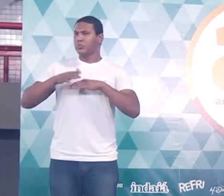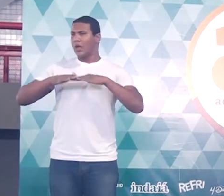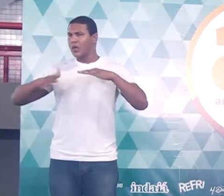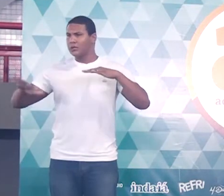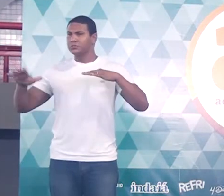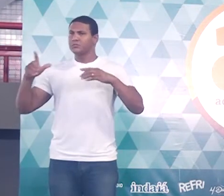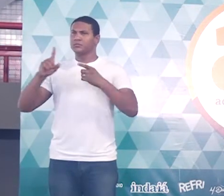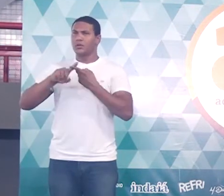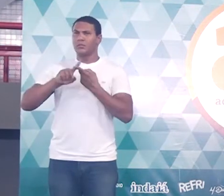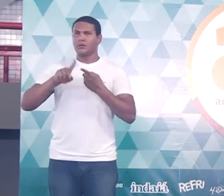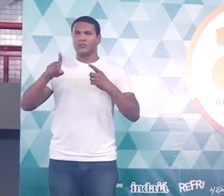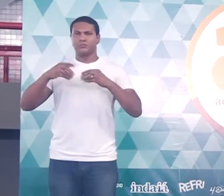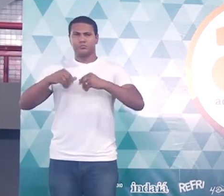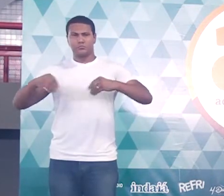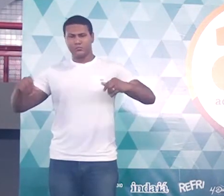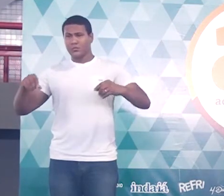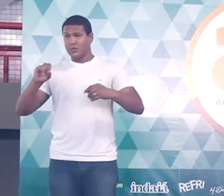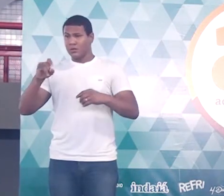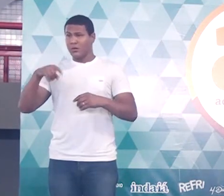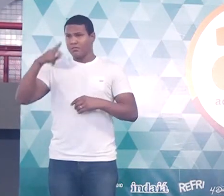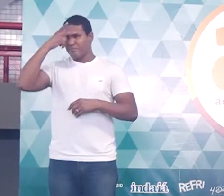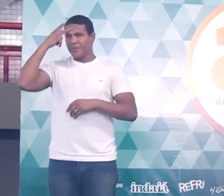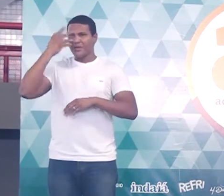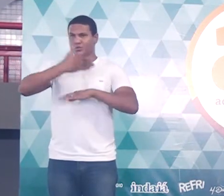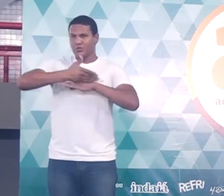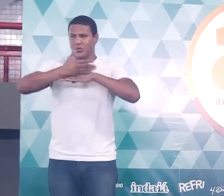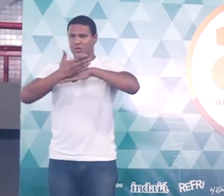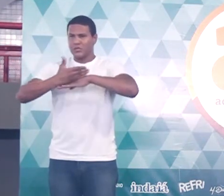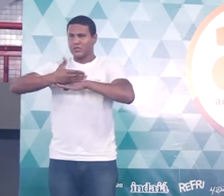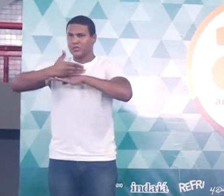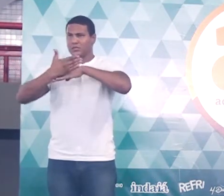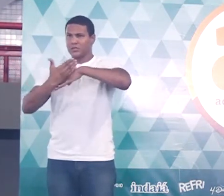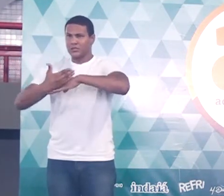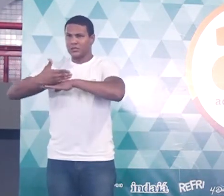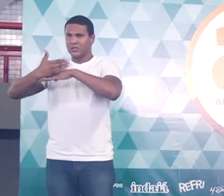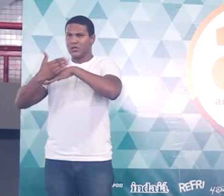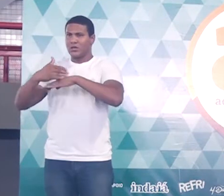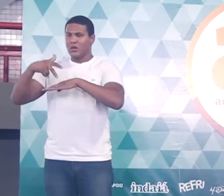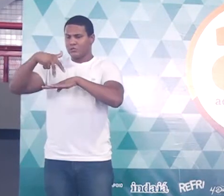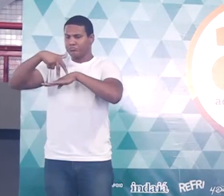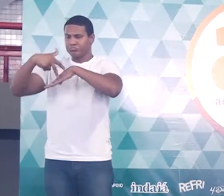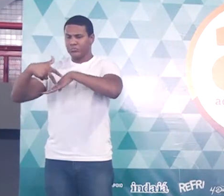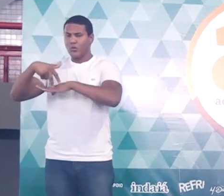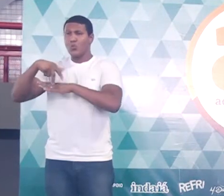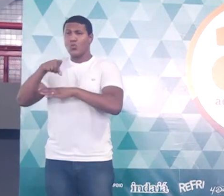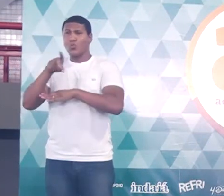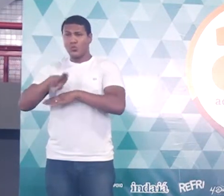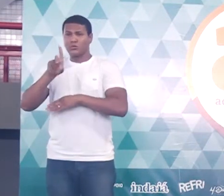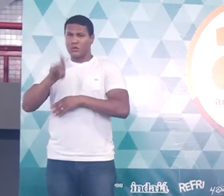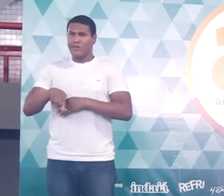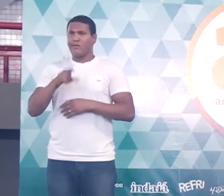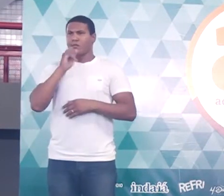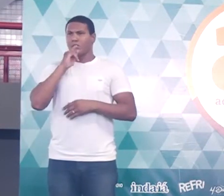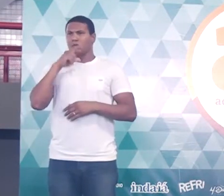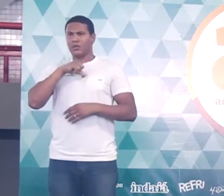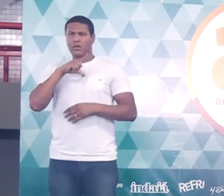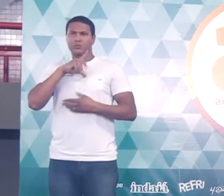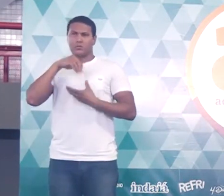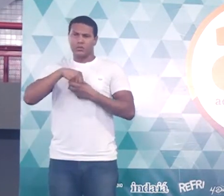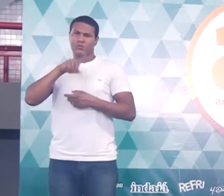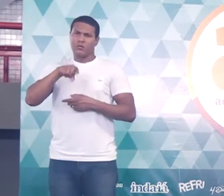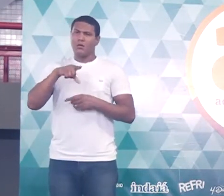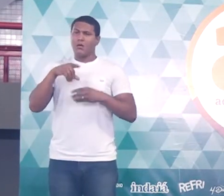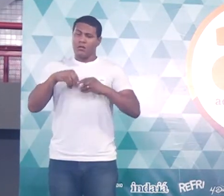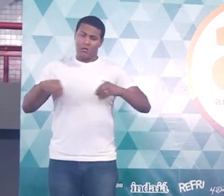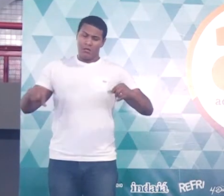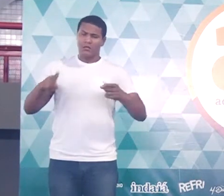ir ao alto mar e voltar, que nós vamos ver nas transmissões de calor, eles utilizam, e isso acontece na água do mar e na areia